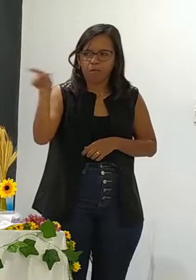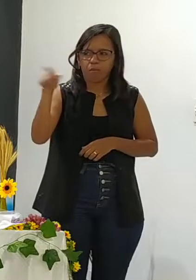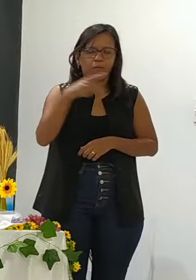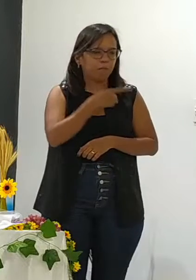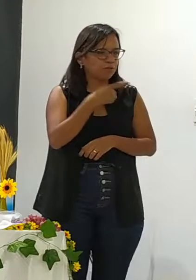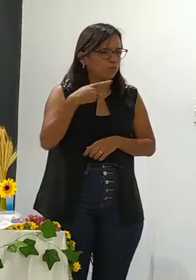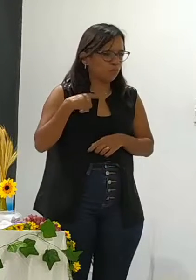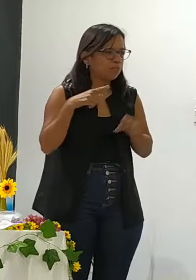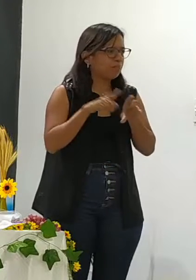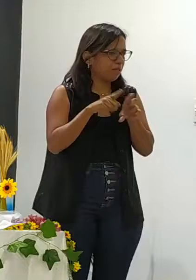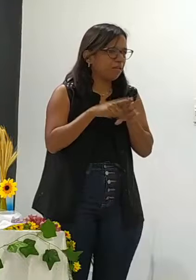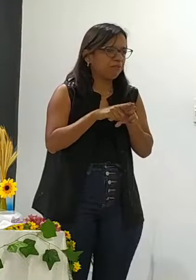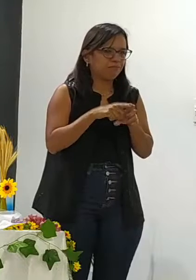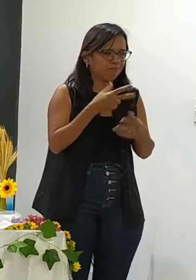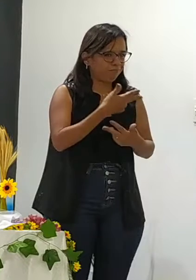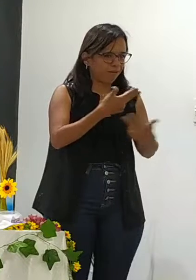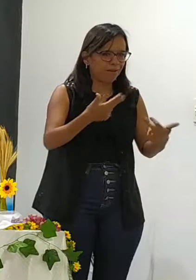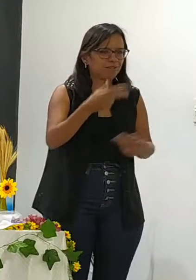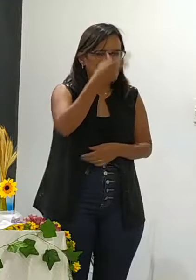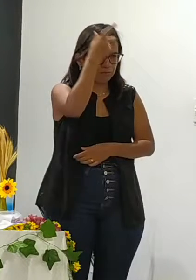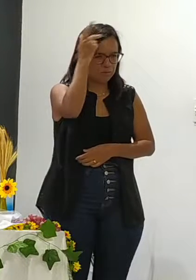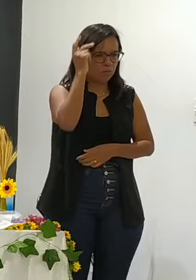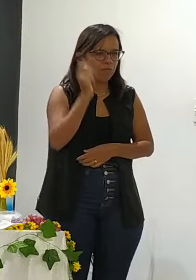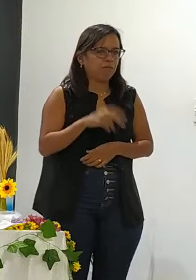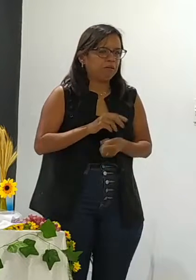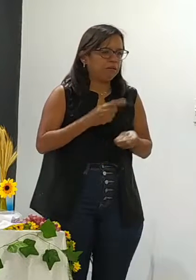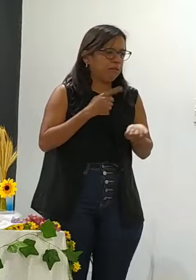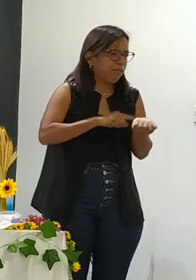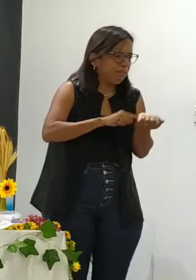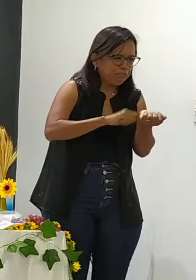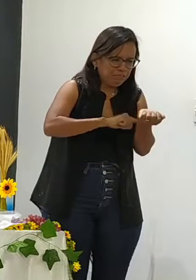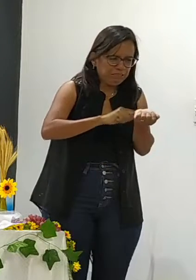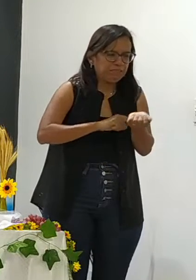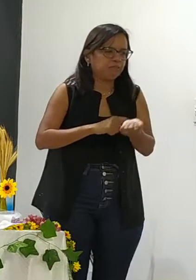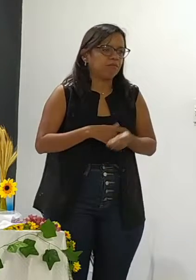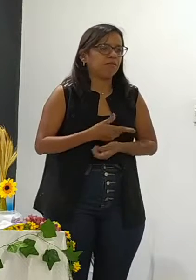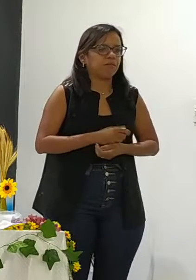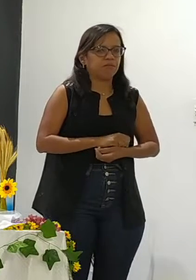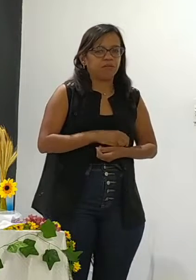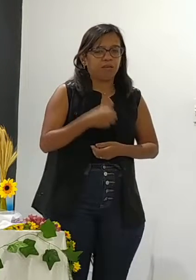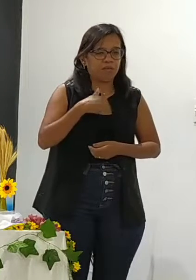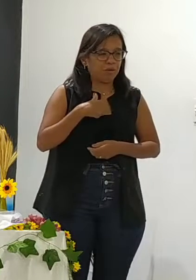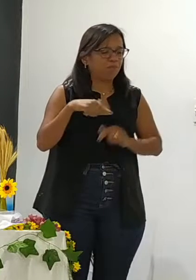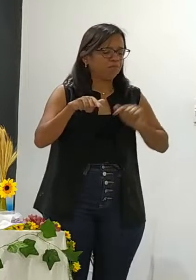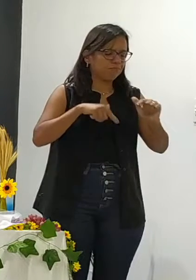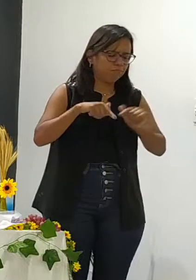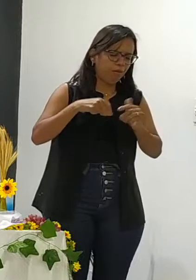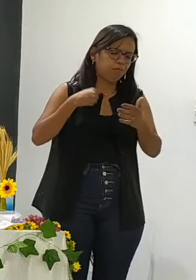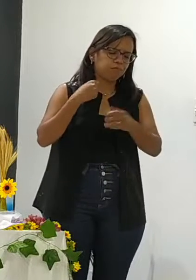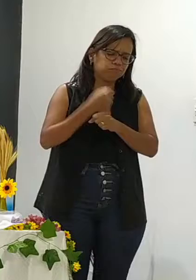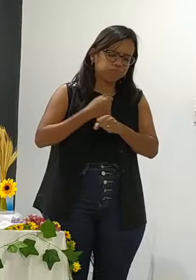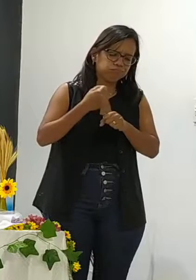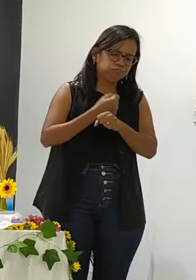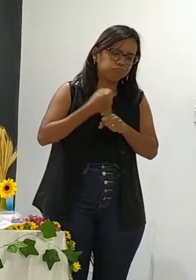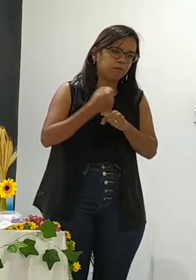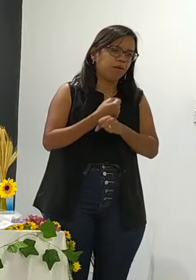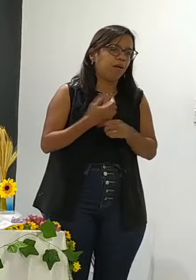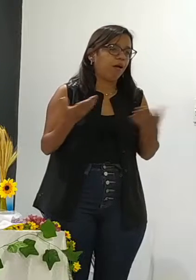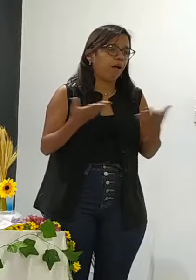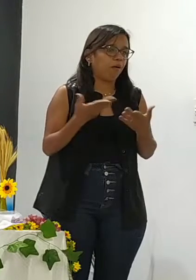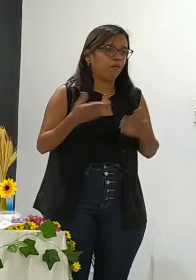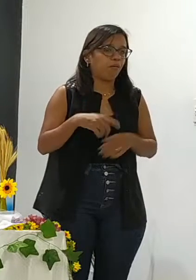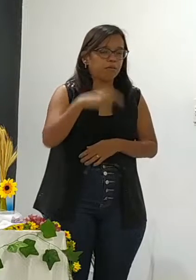Então, andaço aí, alergia, depois de trabalhar tantos anos com obra, com serraria, aí agora está me dando